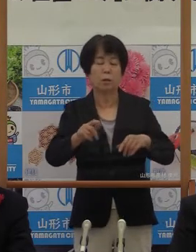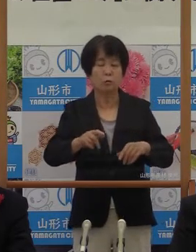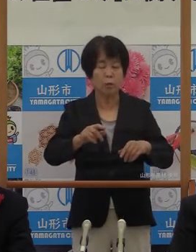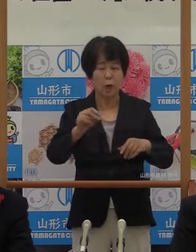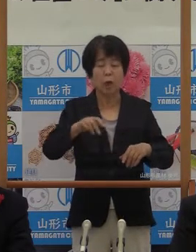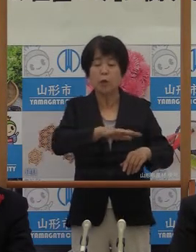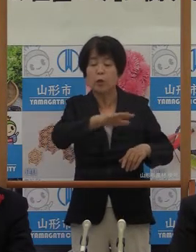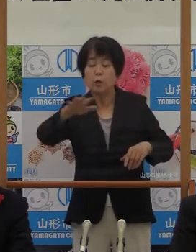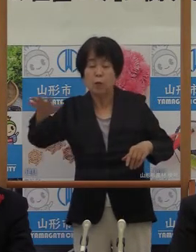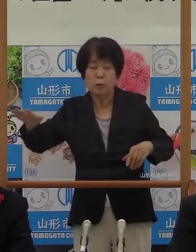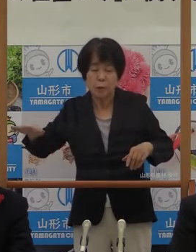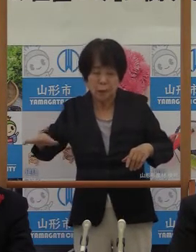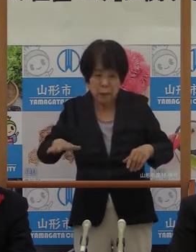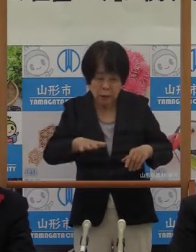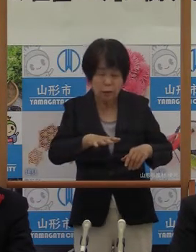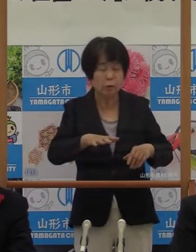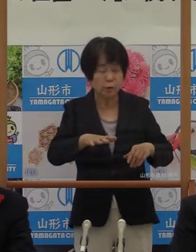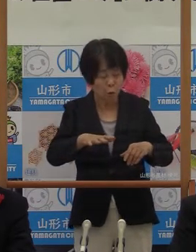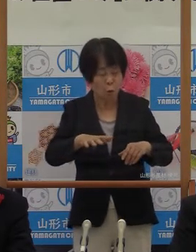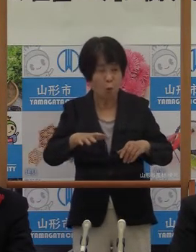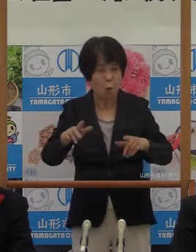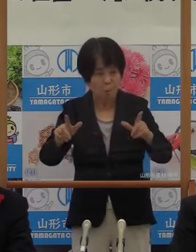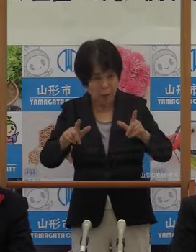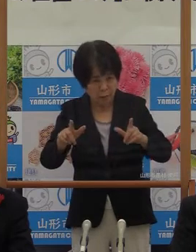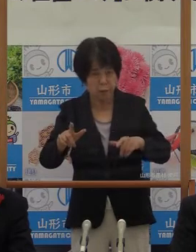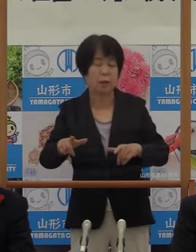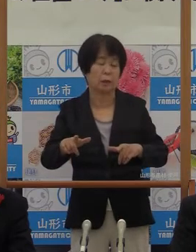面積です。 あ、土地の面積です。あ、分かりました、